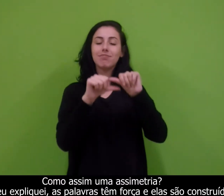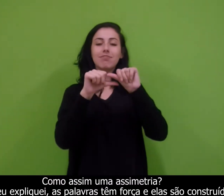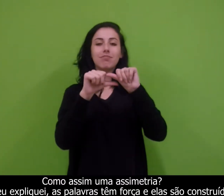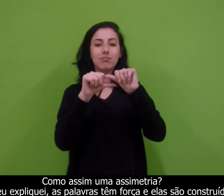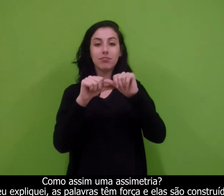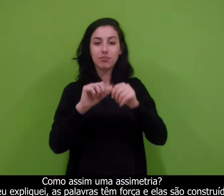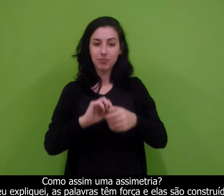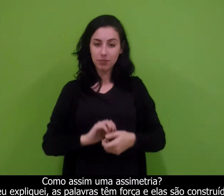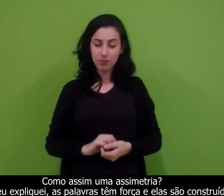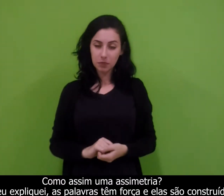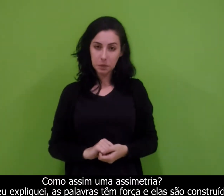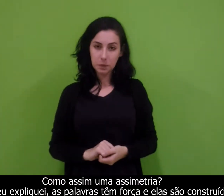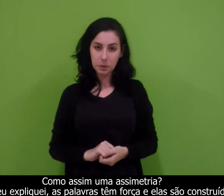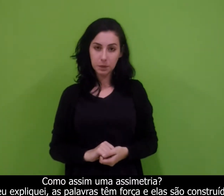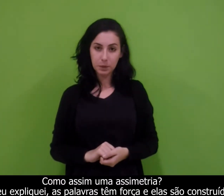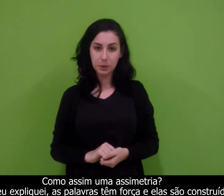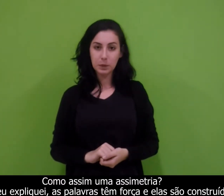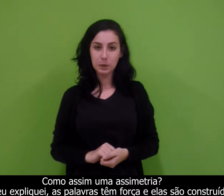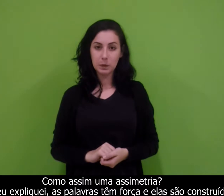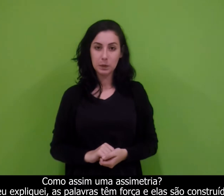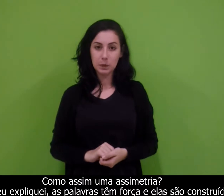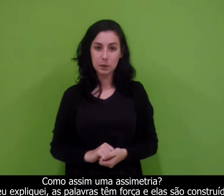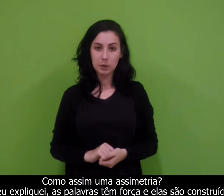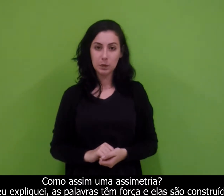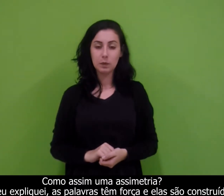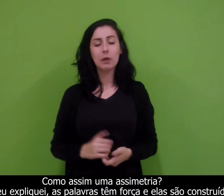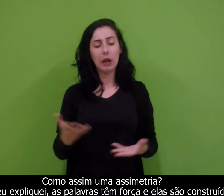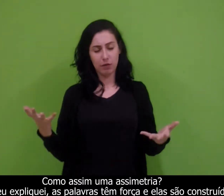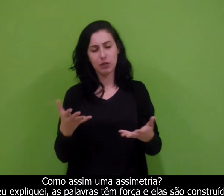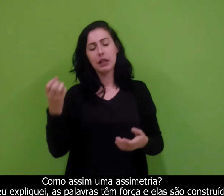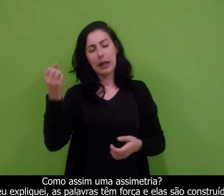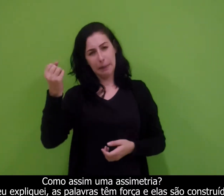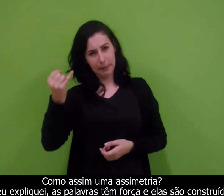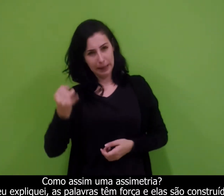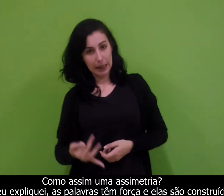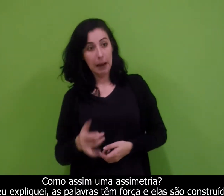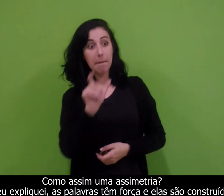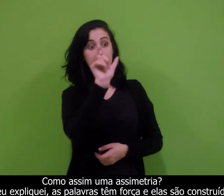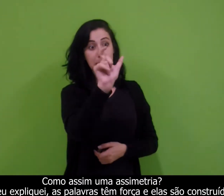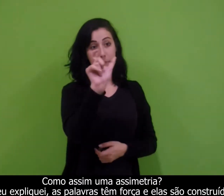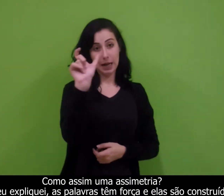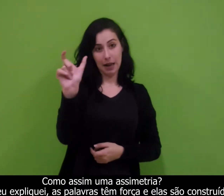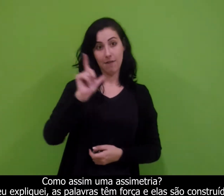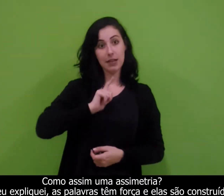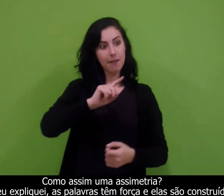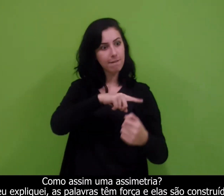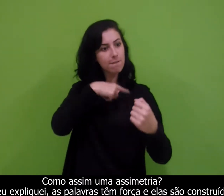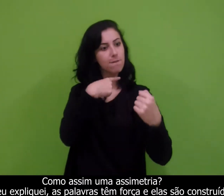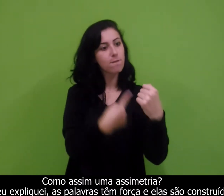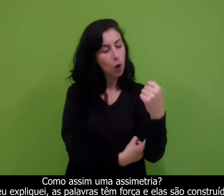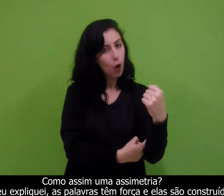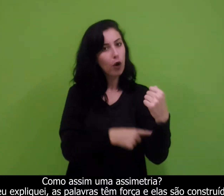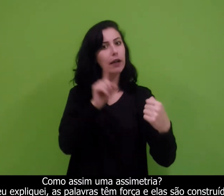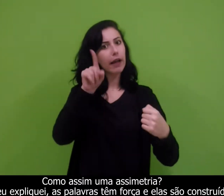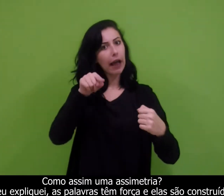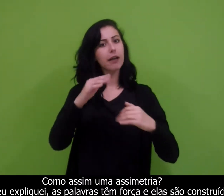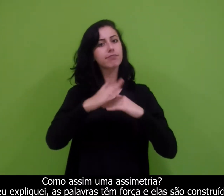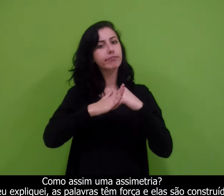uma assimetria, né? Como eu disse, as palavras têm força e elas